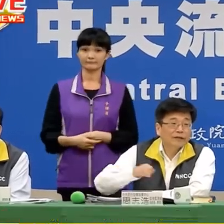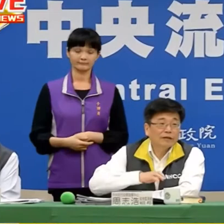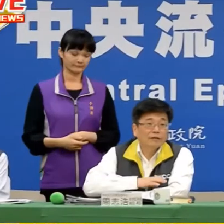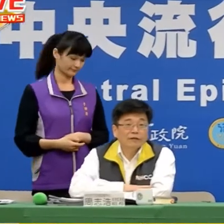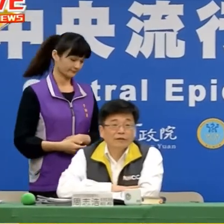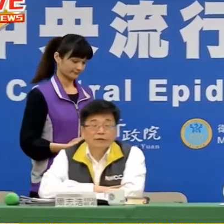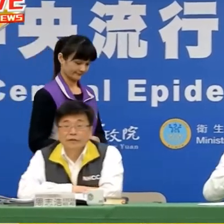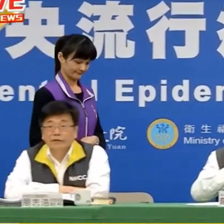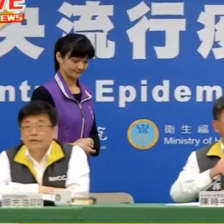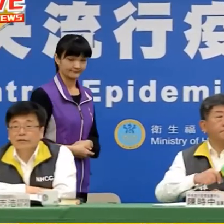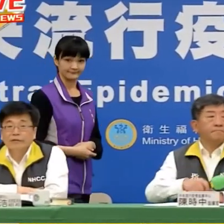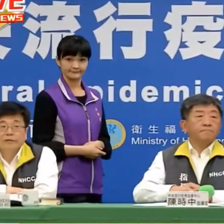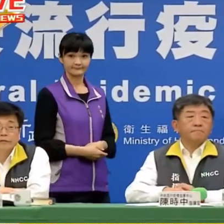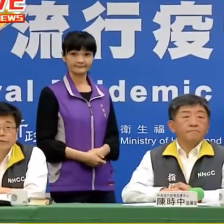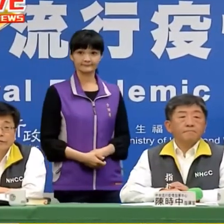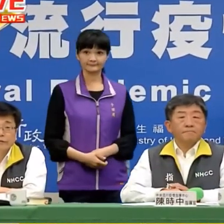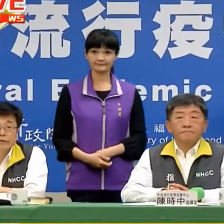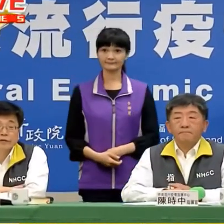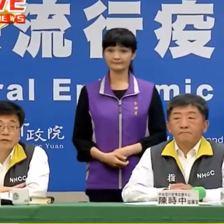好，